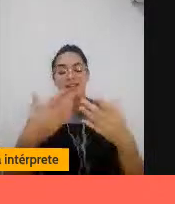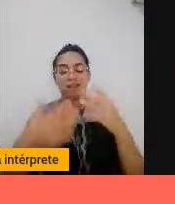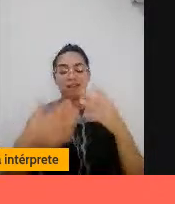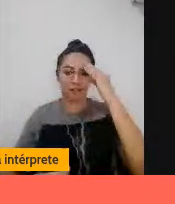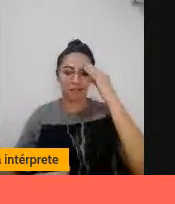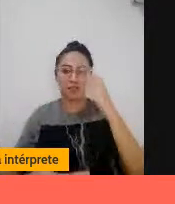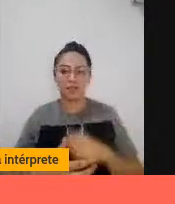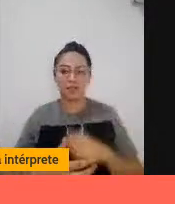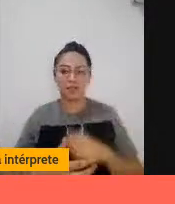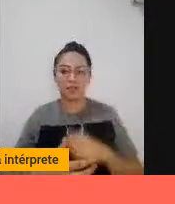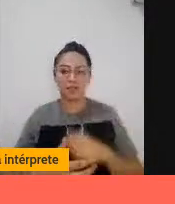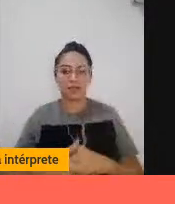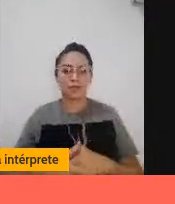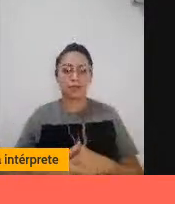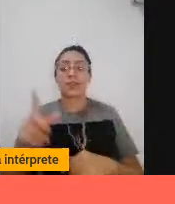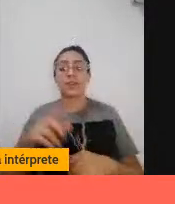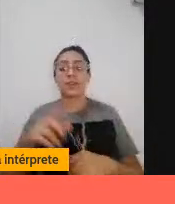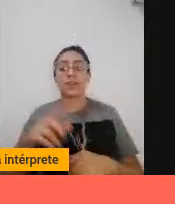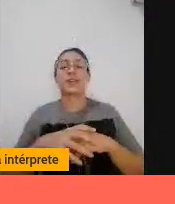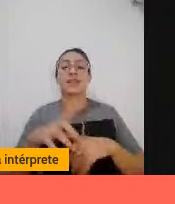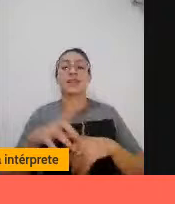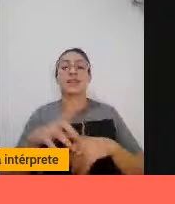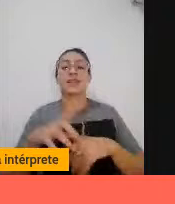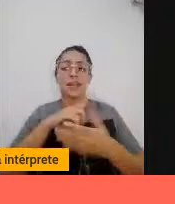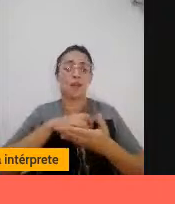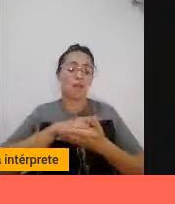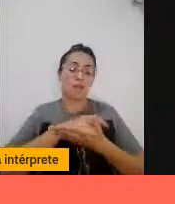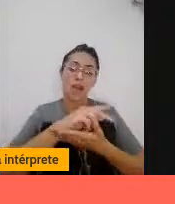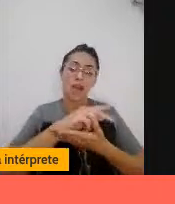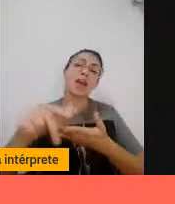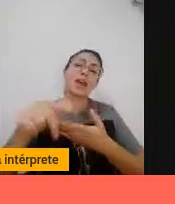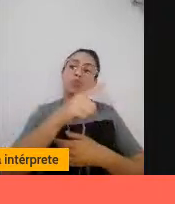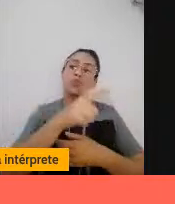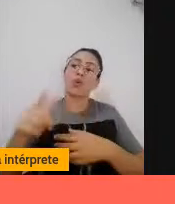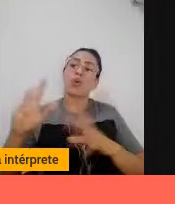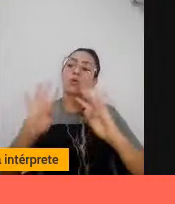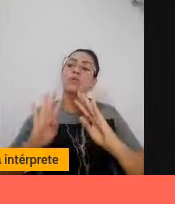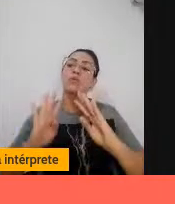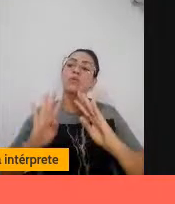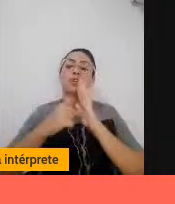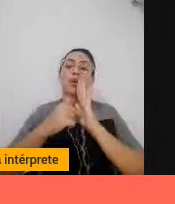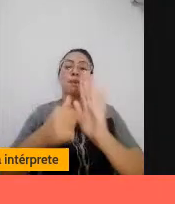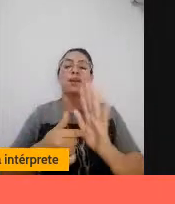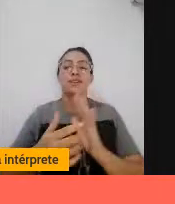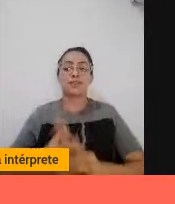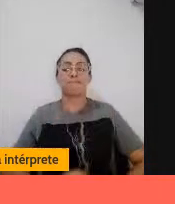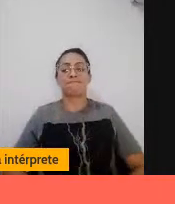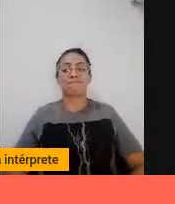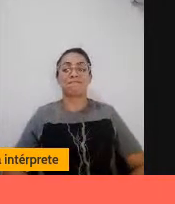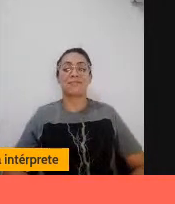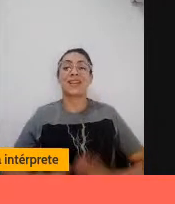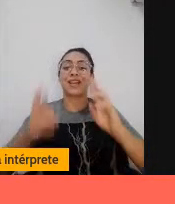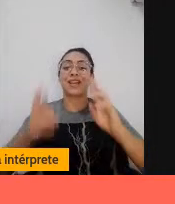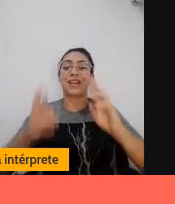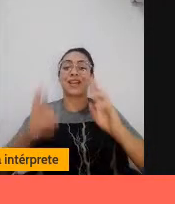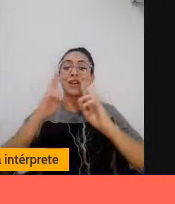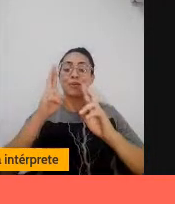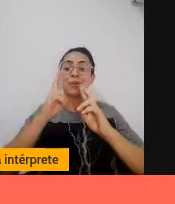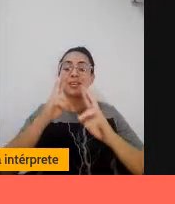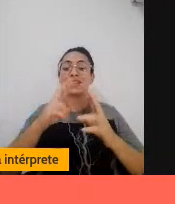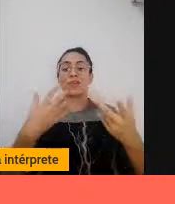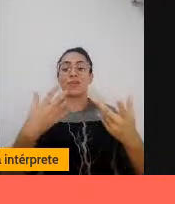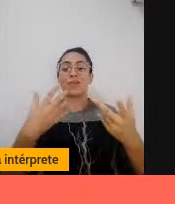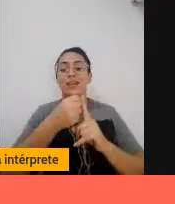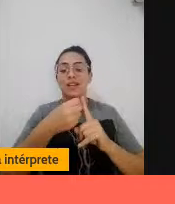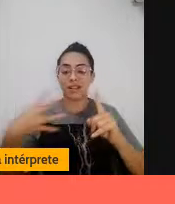não seja só essa mostra, que tenhamos outras, né? Não, espero que não seja um evento de gestão, mas um evento realmente